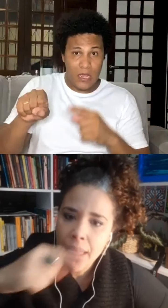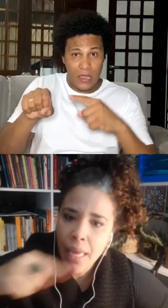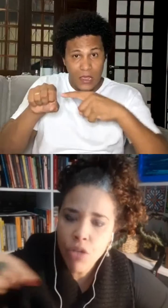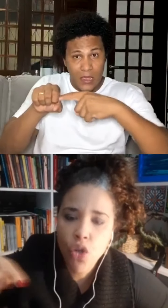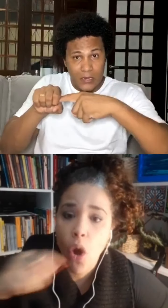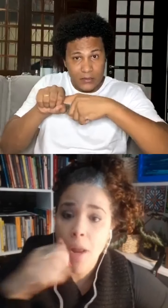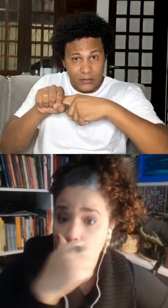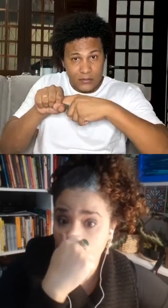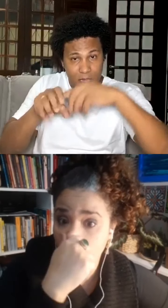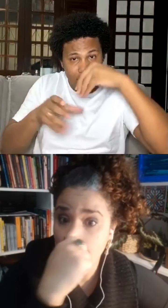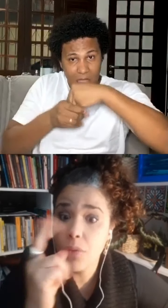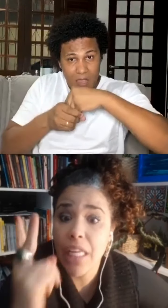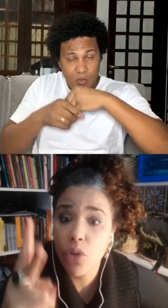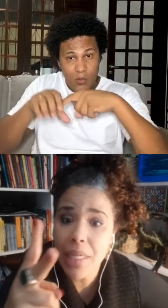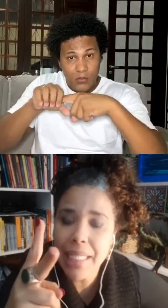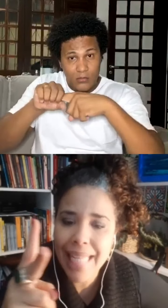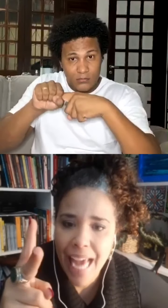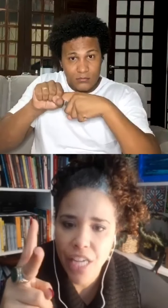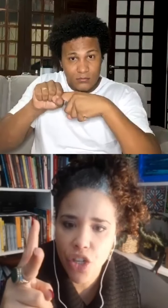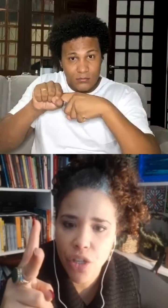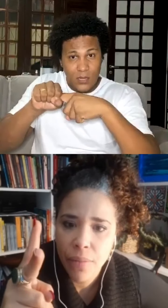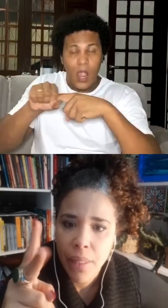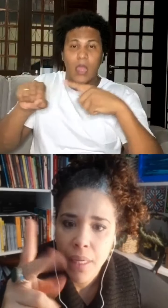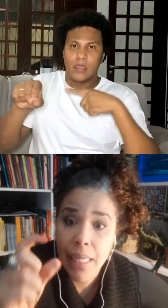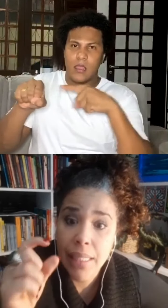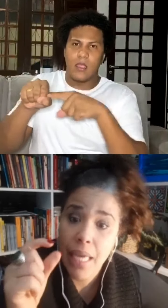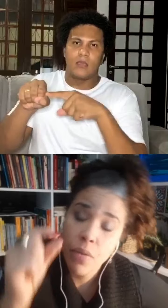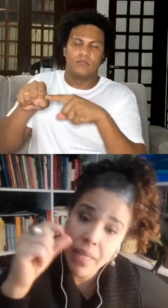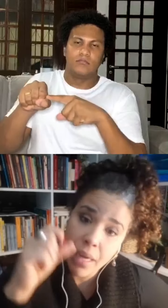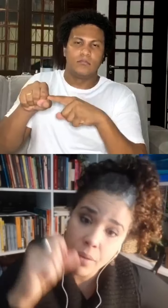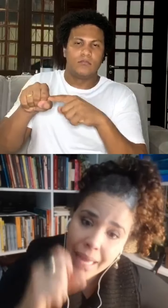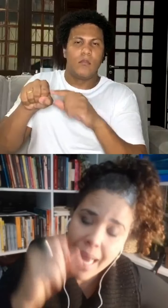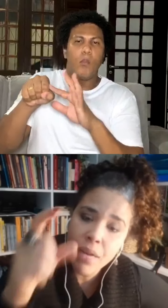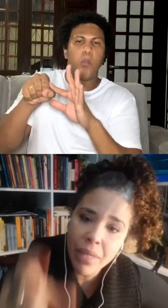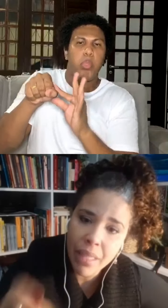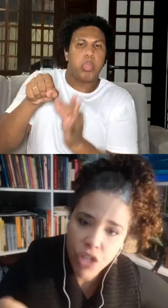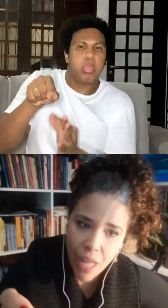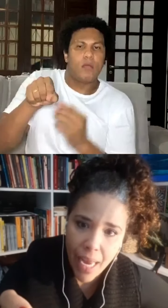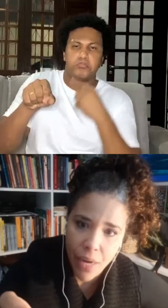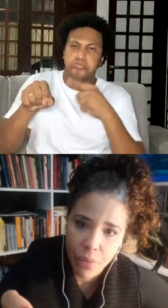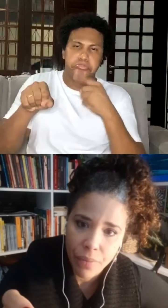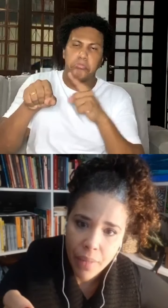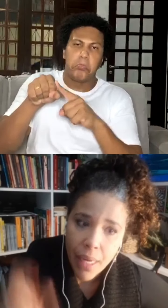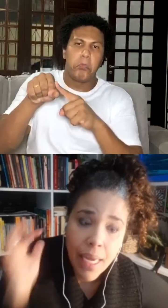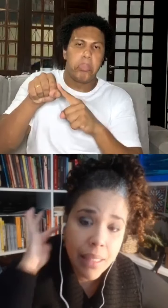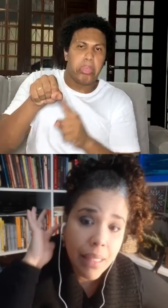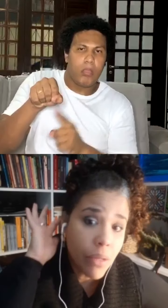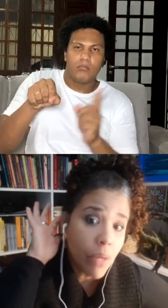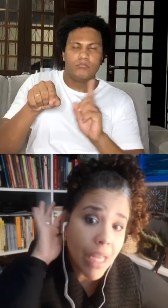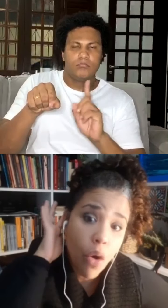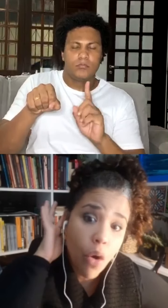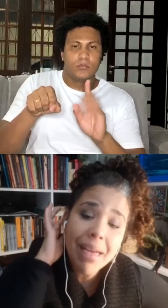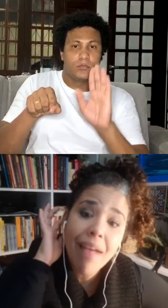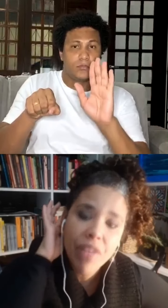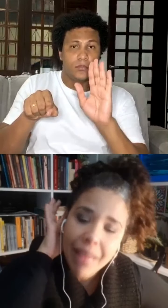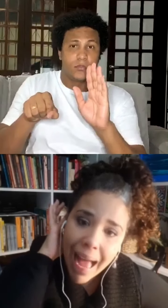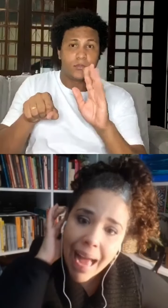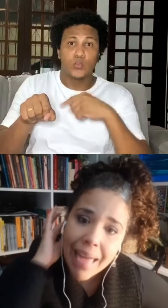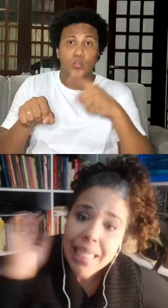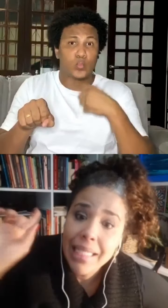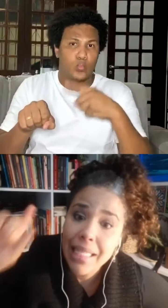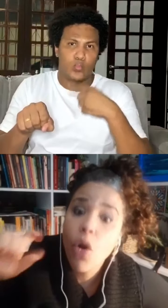não escorre, porque o ânus tem 2 anéis. Ele tem o anel interno e o anel externo. Então, não tem como